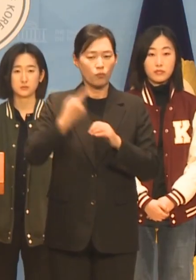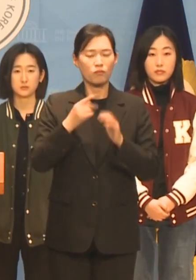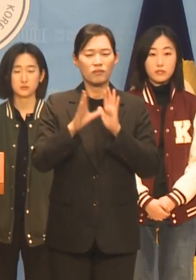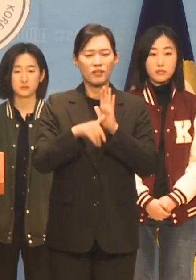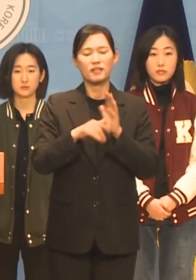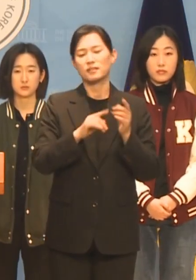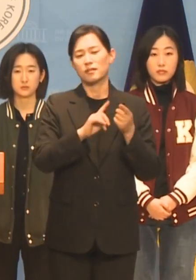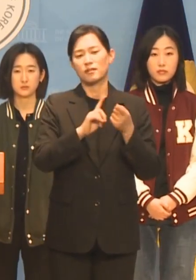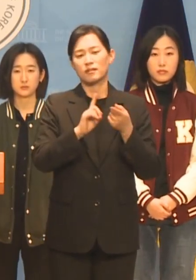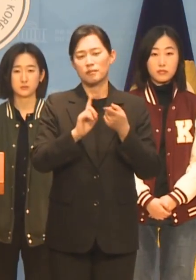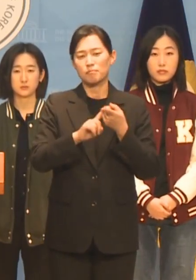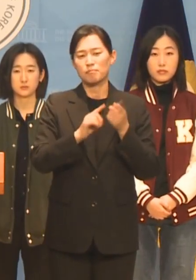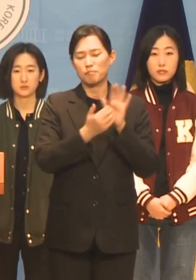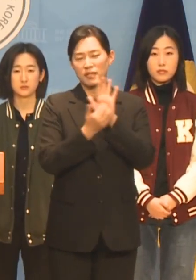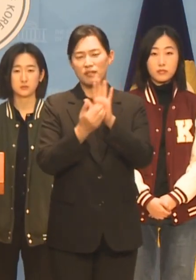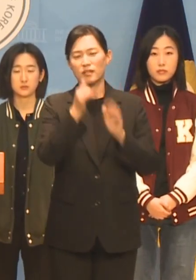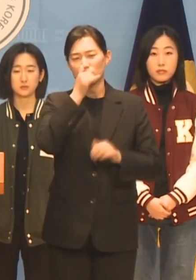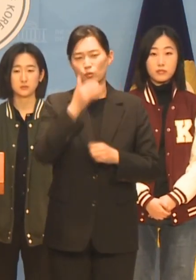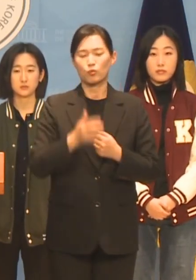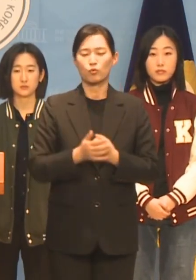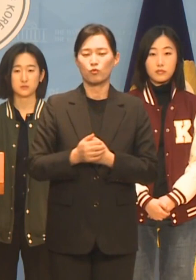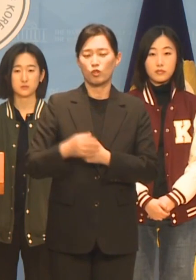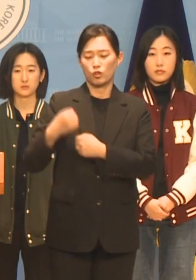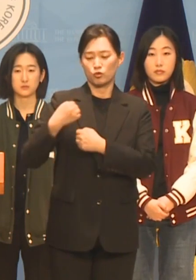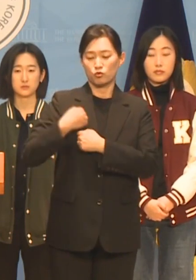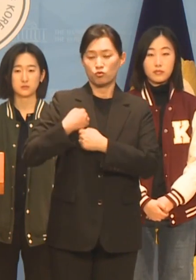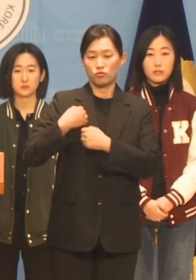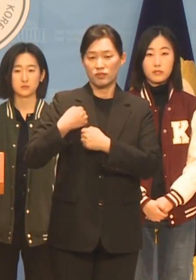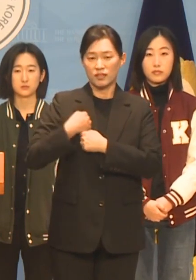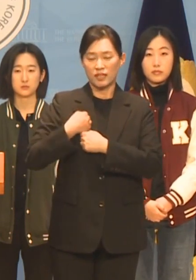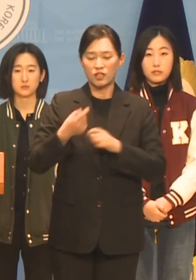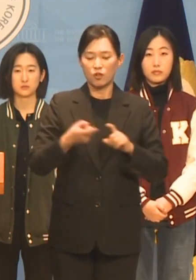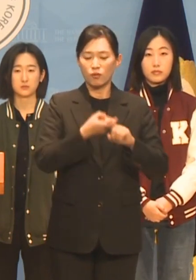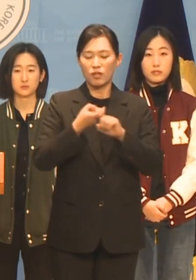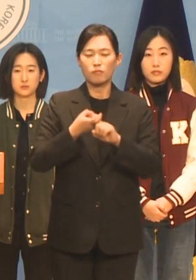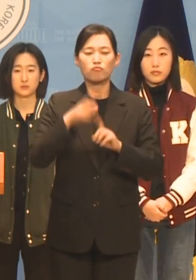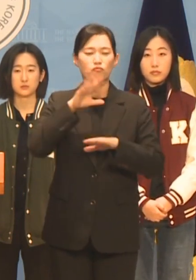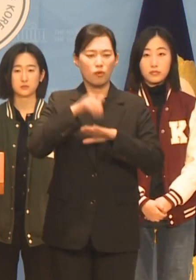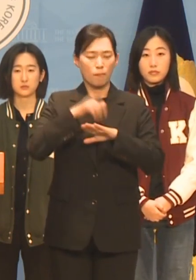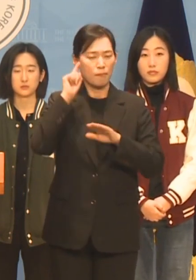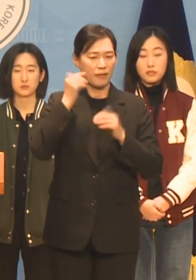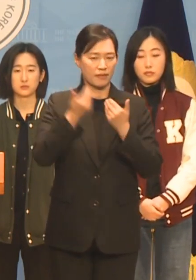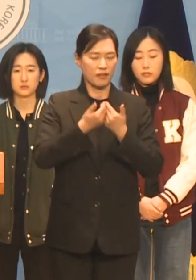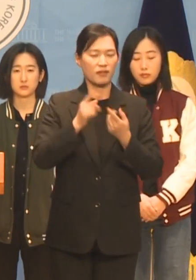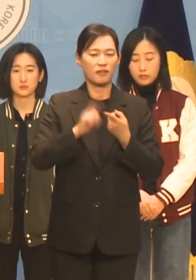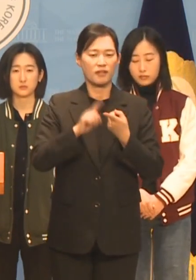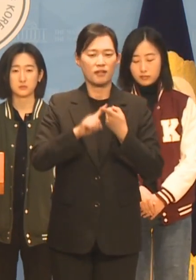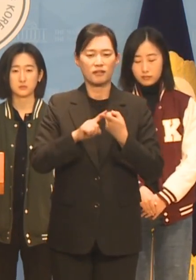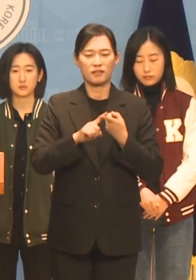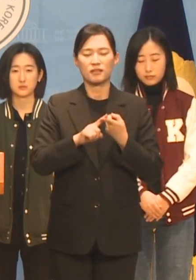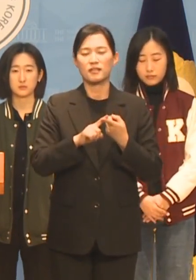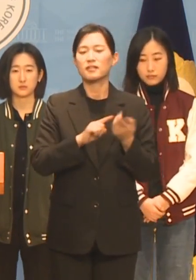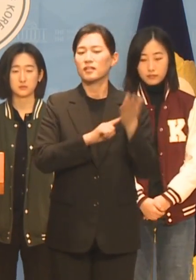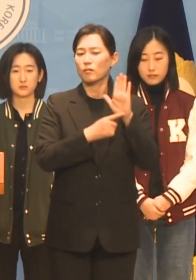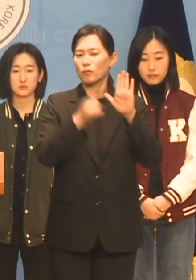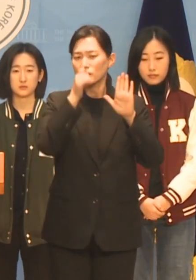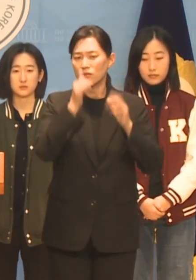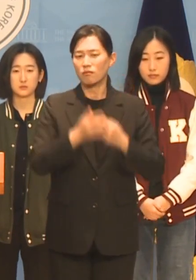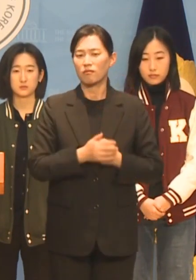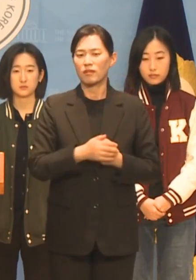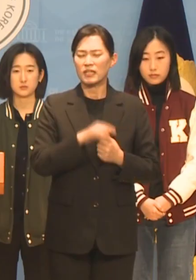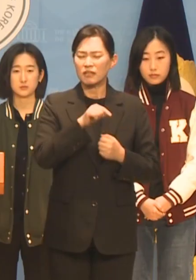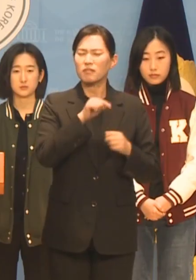이때 그들의 팻말에는 한미연합 군사훈련 강행하는 바이든 방안 반대가 적혀 있었습니다. 놀랍지 않습니까? 그러나 이는